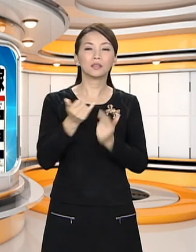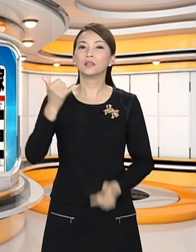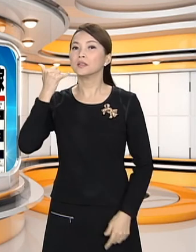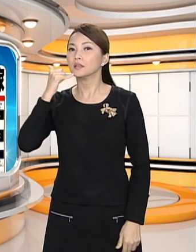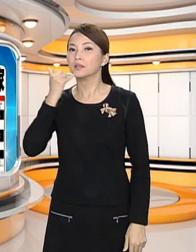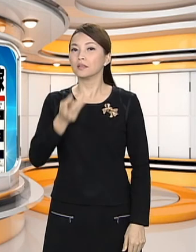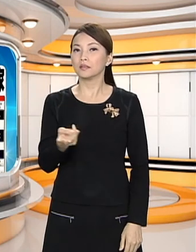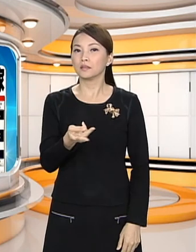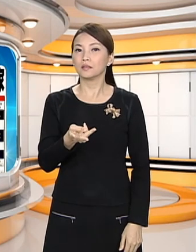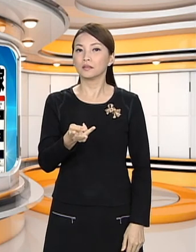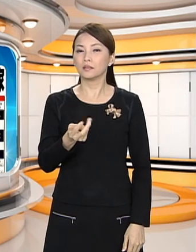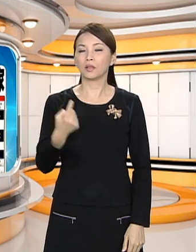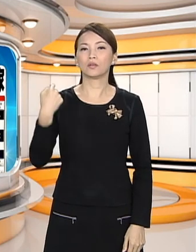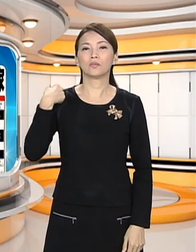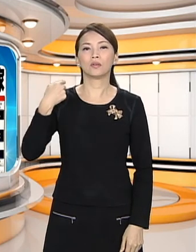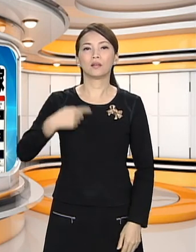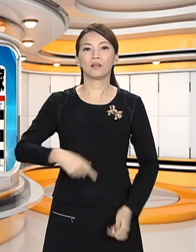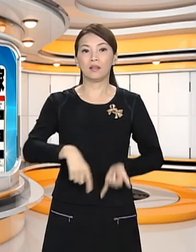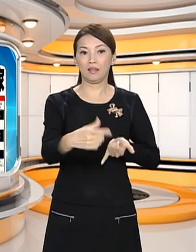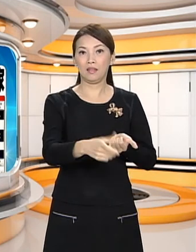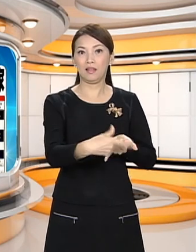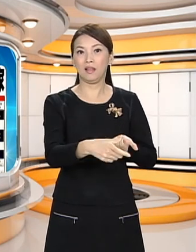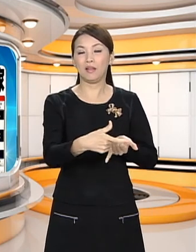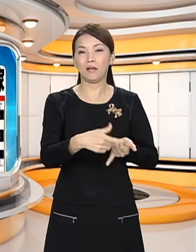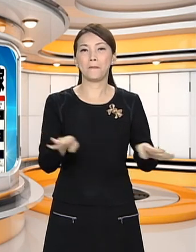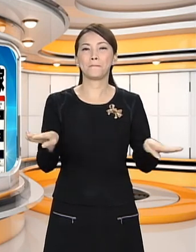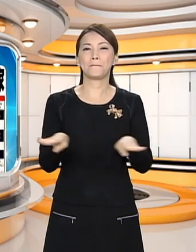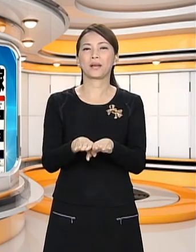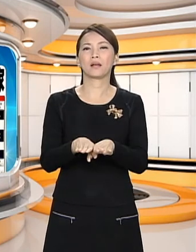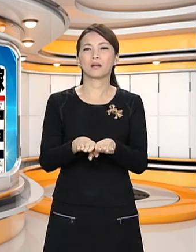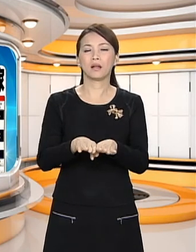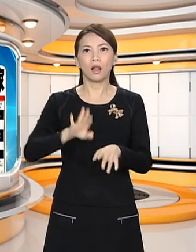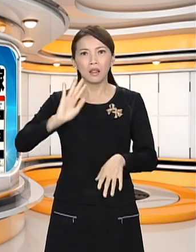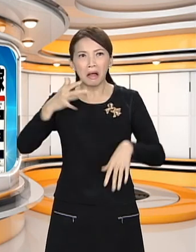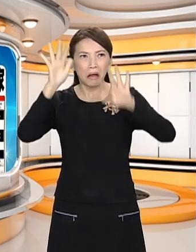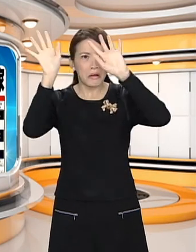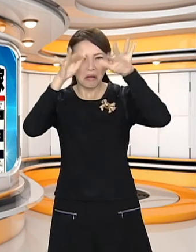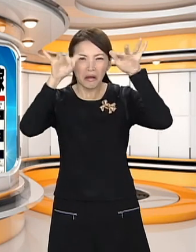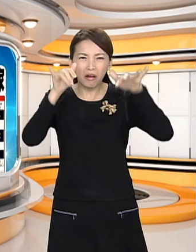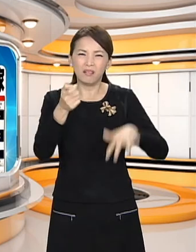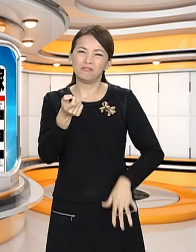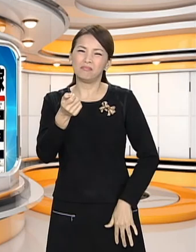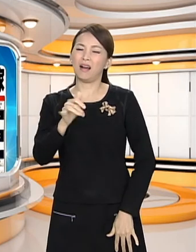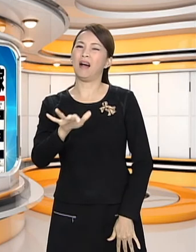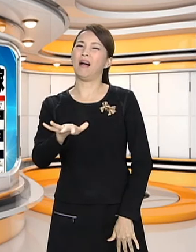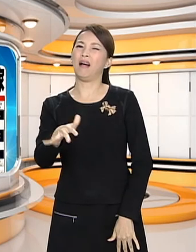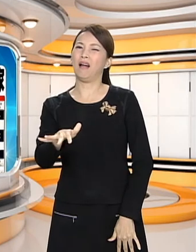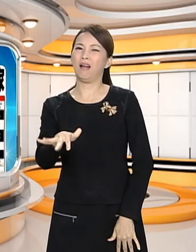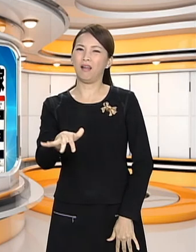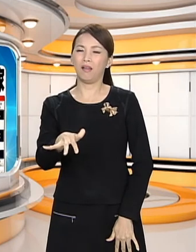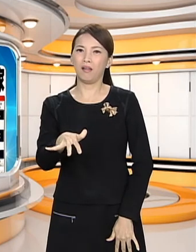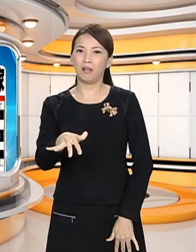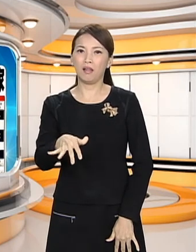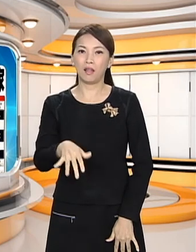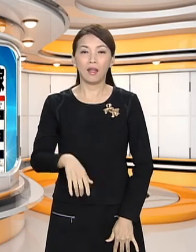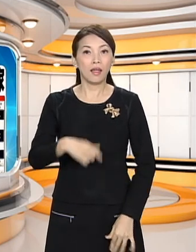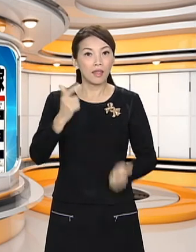放台风假，不过整天却是无风无雨。台北市长柯文哲惭愧地表